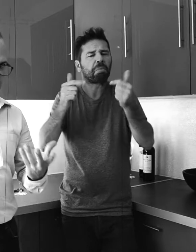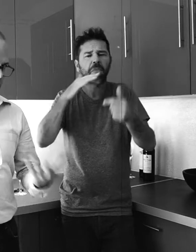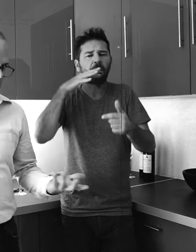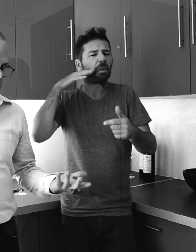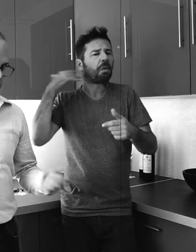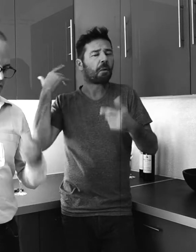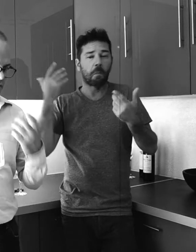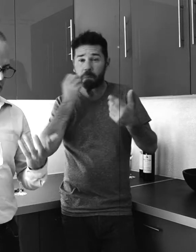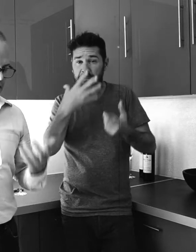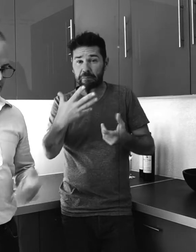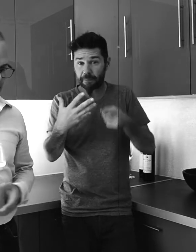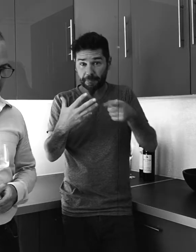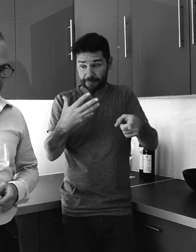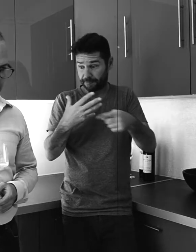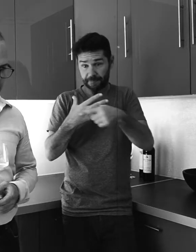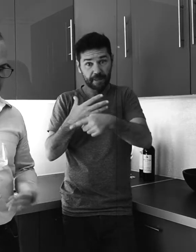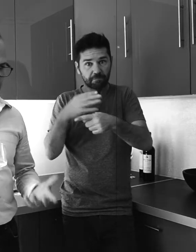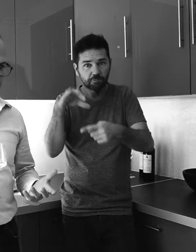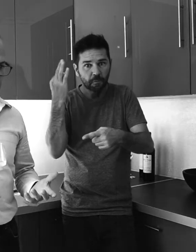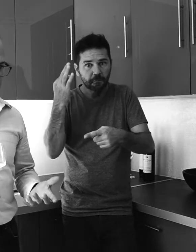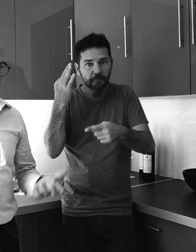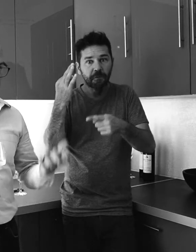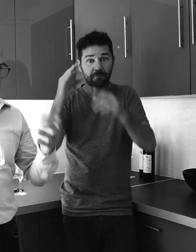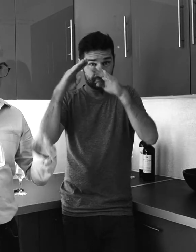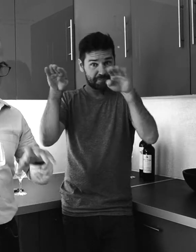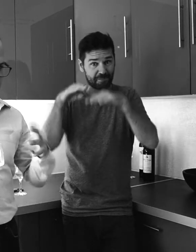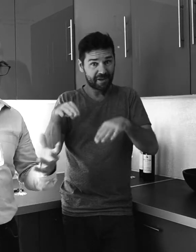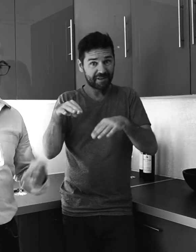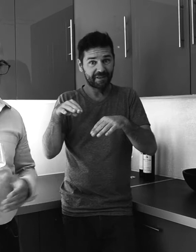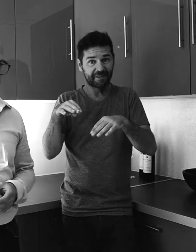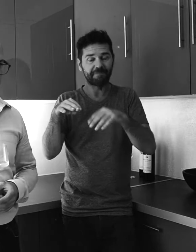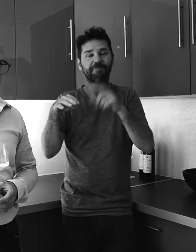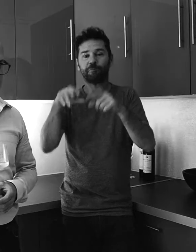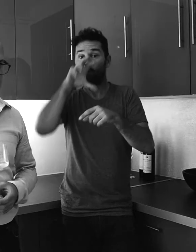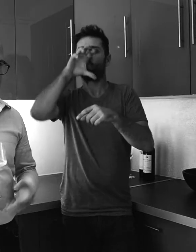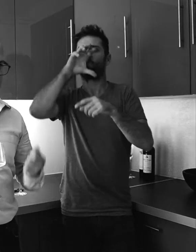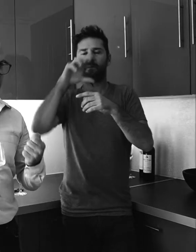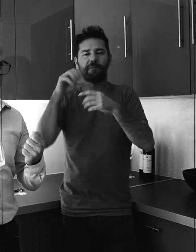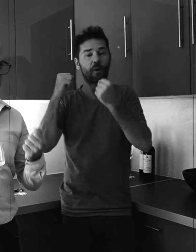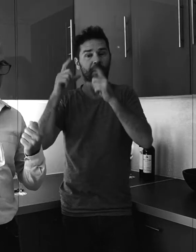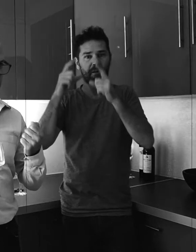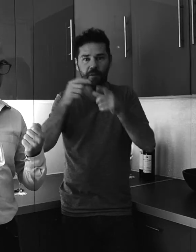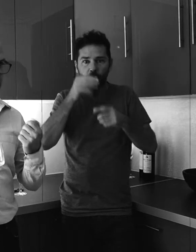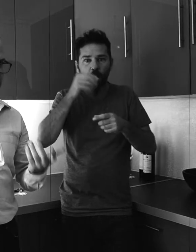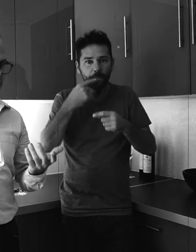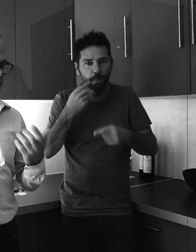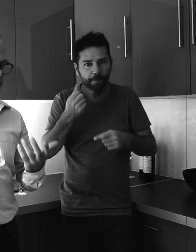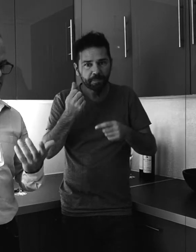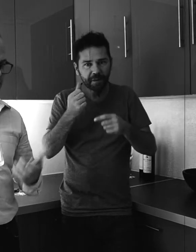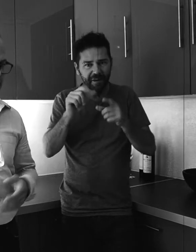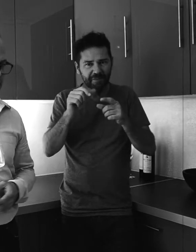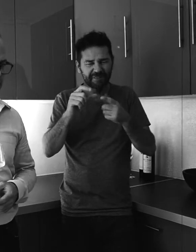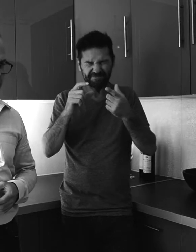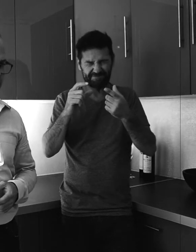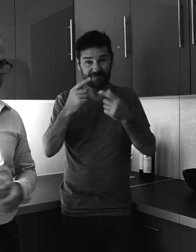on retrouve cette résine de pin qui est peut-être un peu bizarre, c'est que, ou plus difficile en bouche